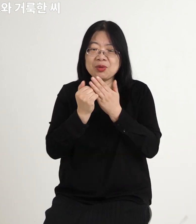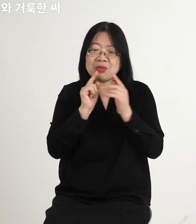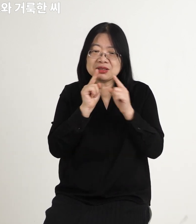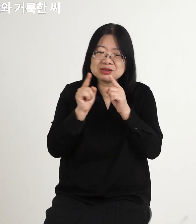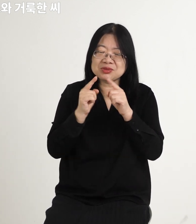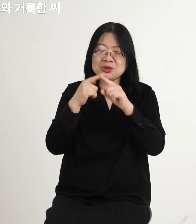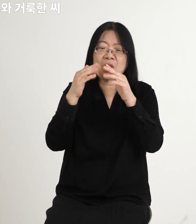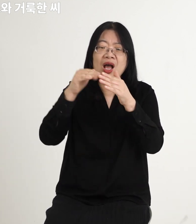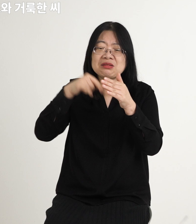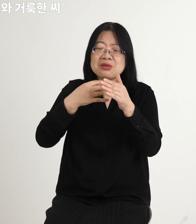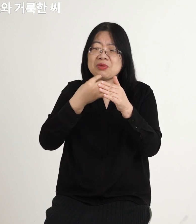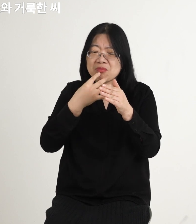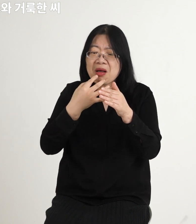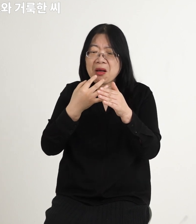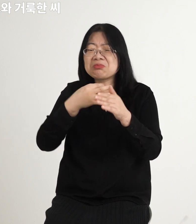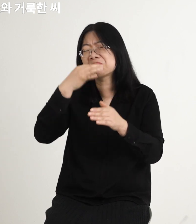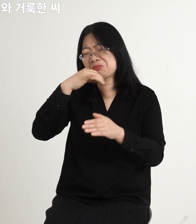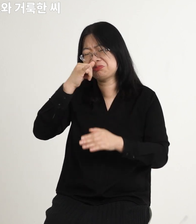통하는 얘기고,